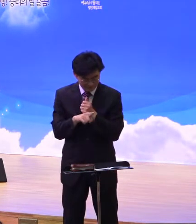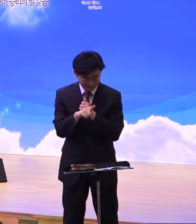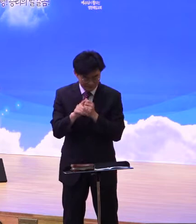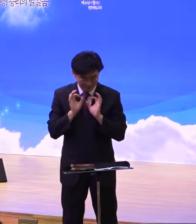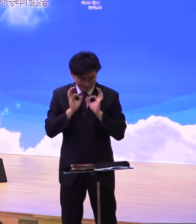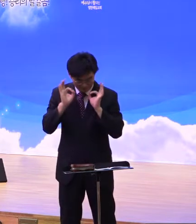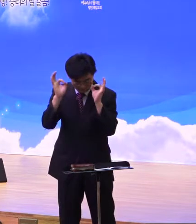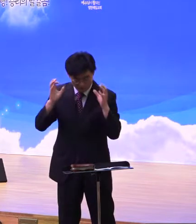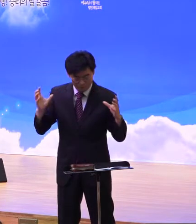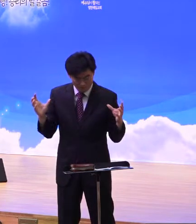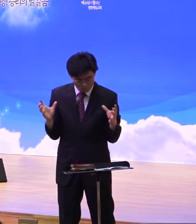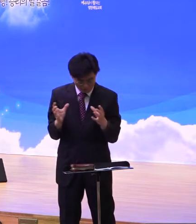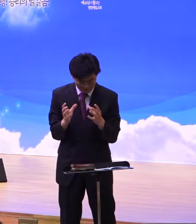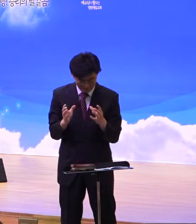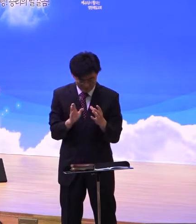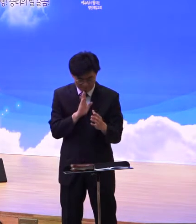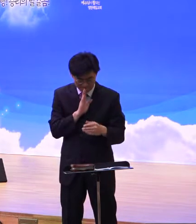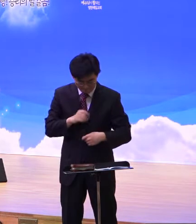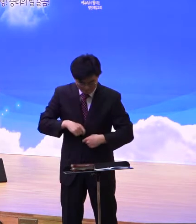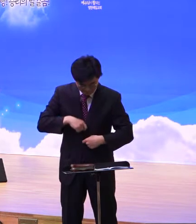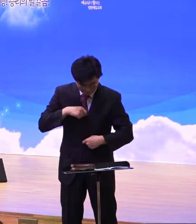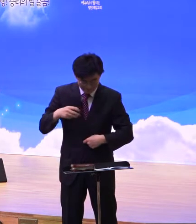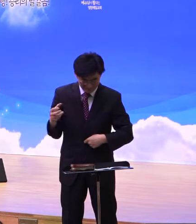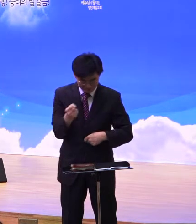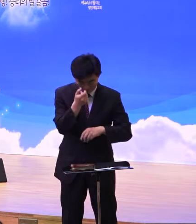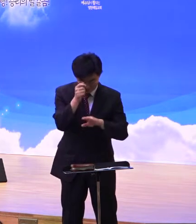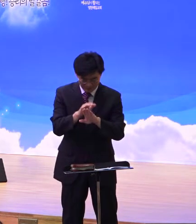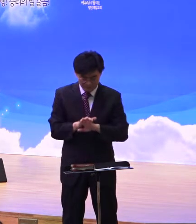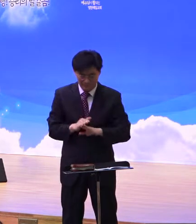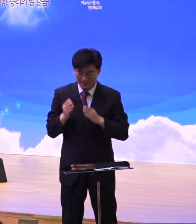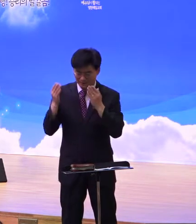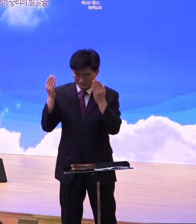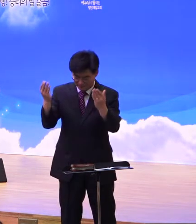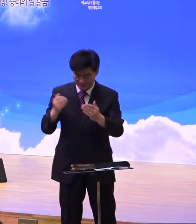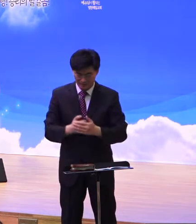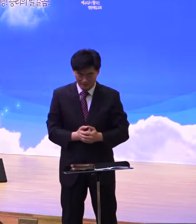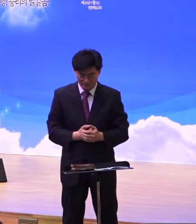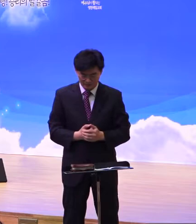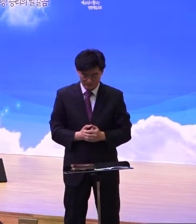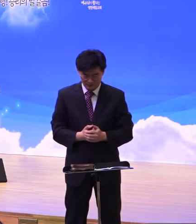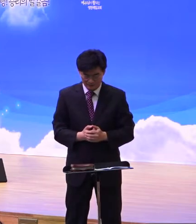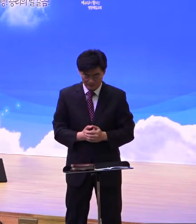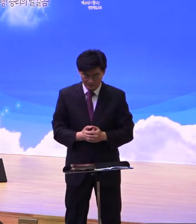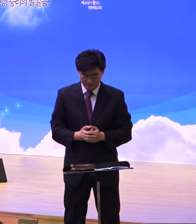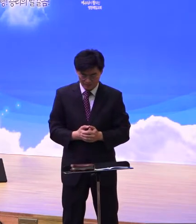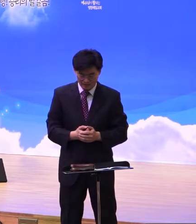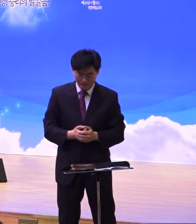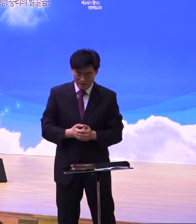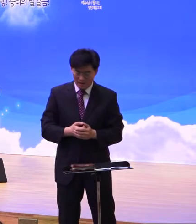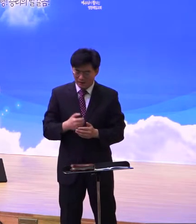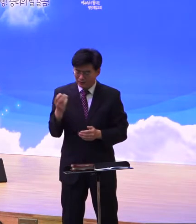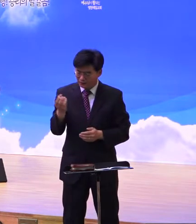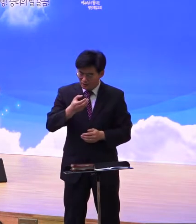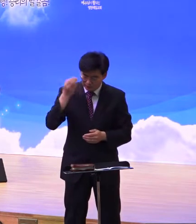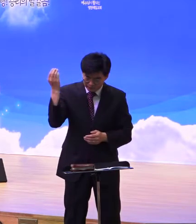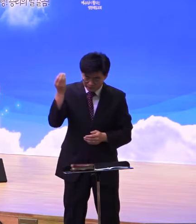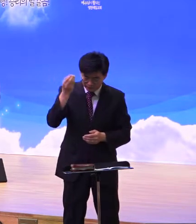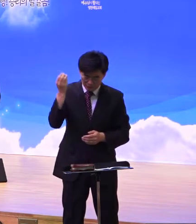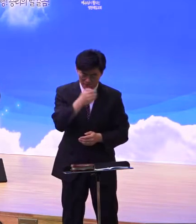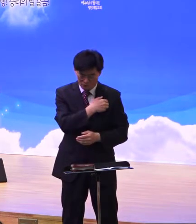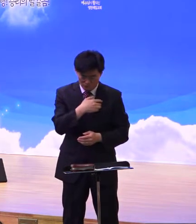다하여 신령과 진정으로 예배드리게 하시어 오순절 마가 다락방에 임하셨던